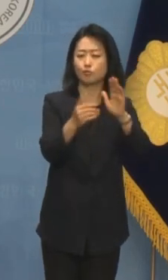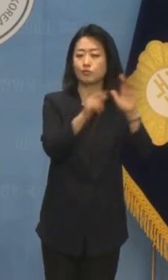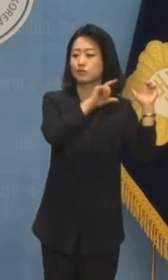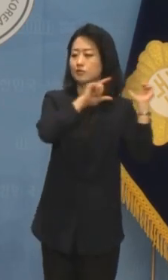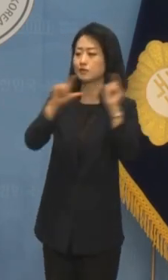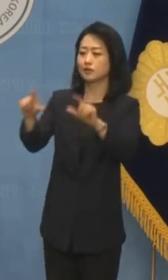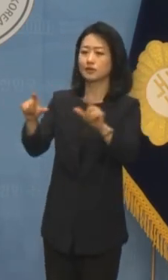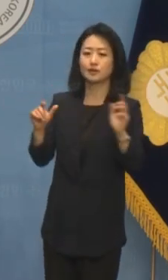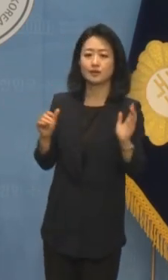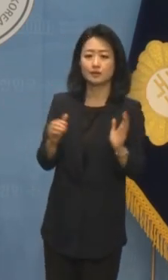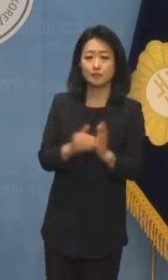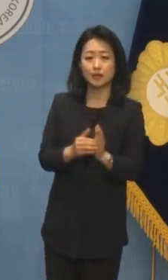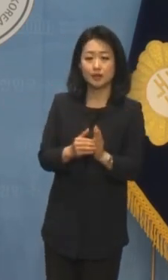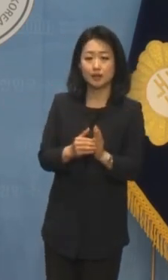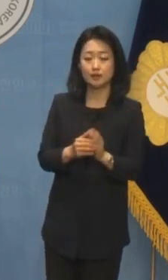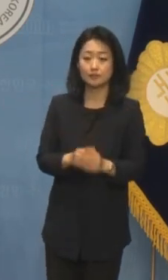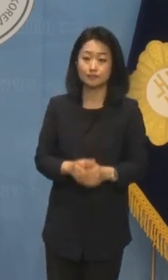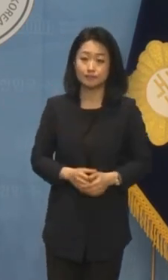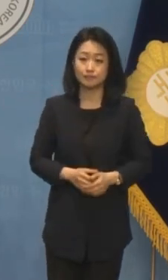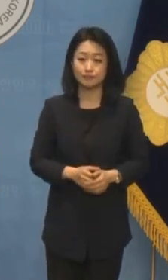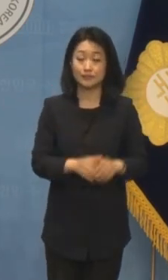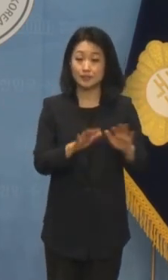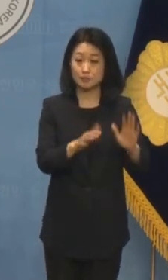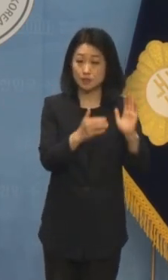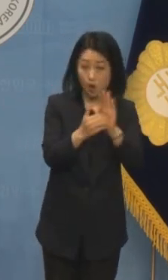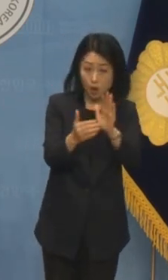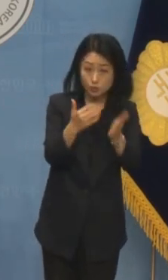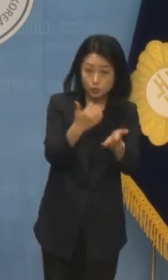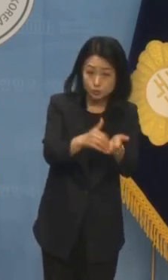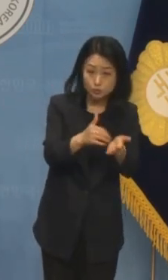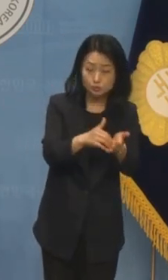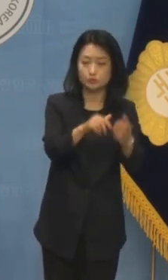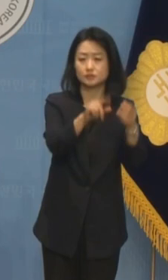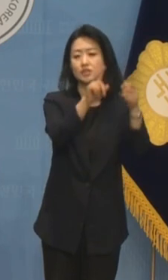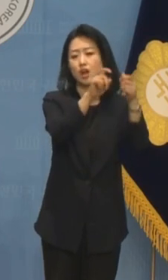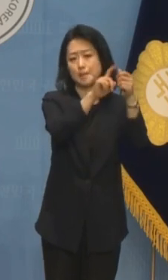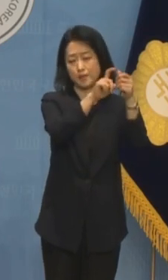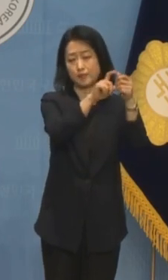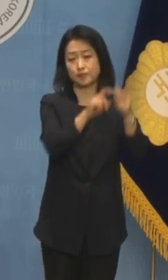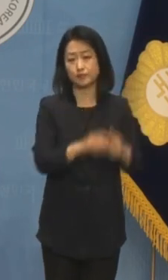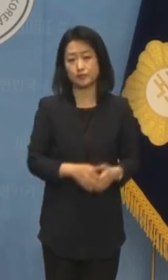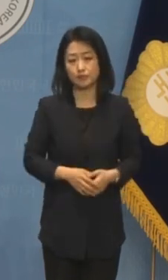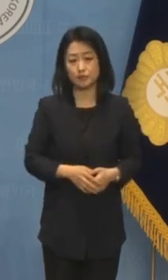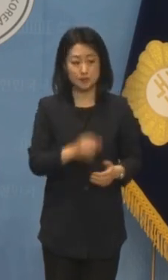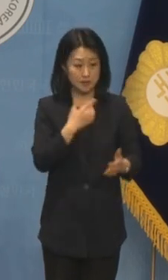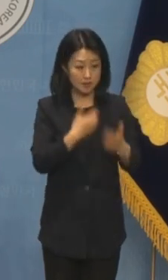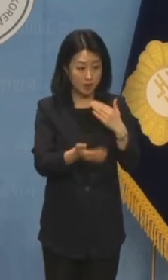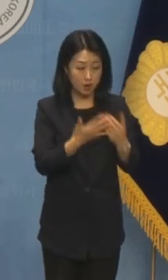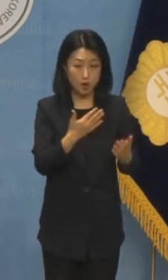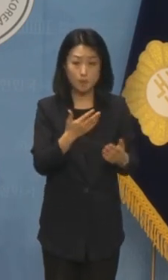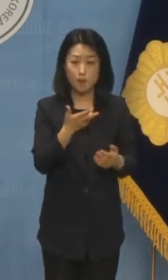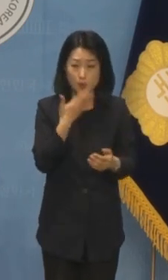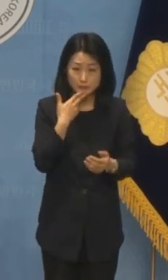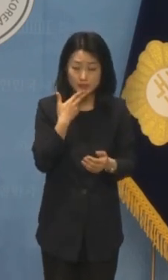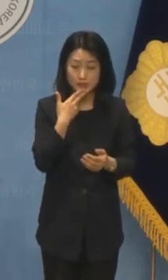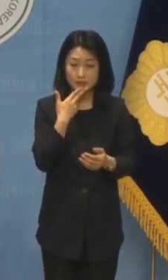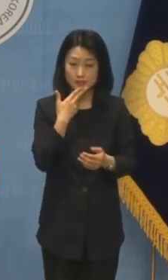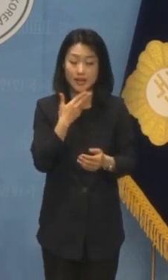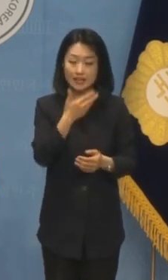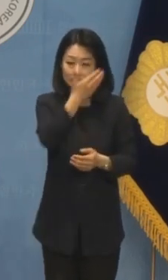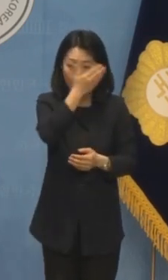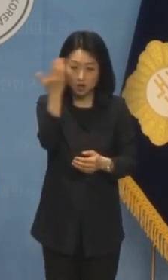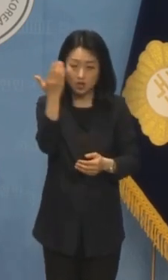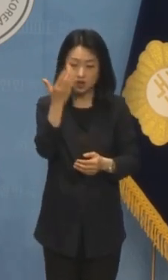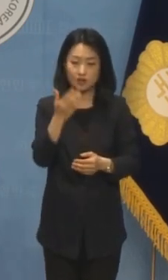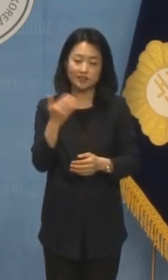행사했습니다. 무려 11번째입니다. 경험이 없어서 덜렁덜렁 계약한 당신네들